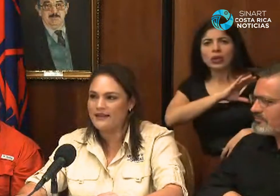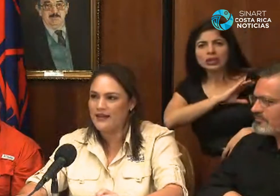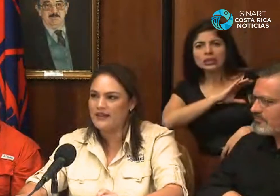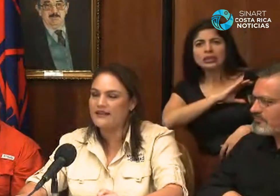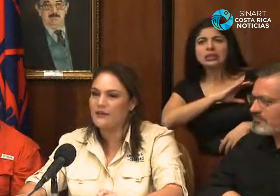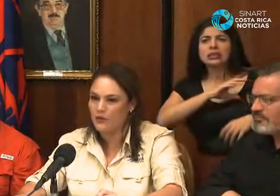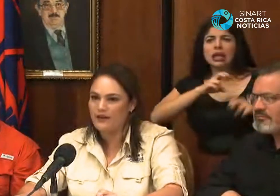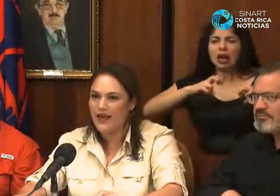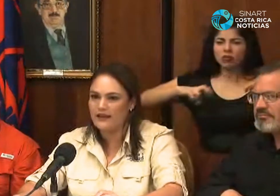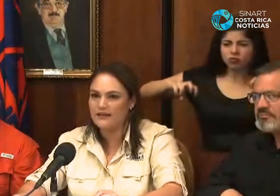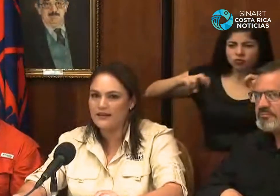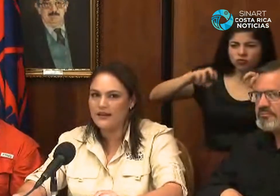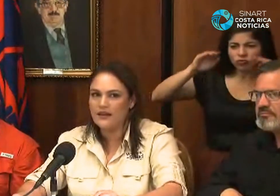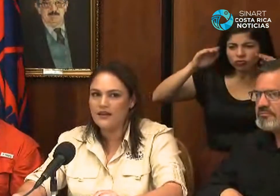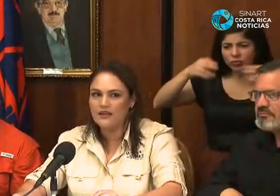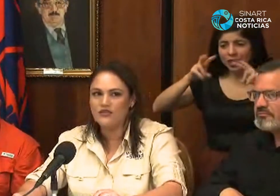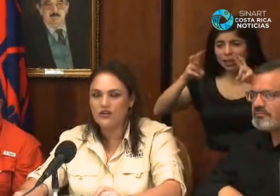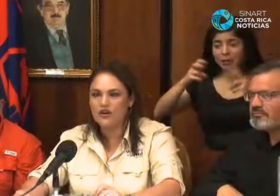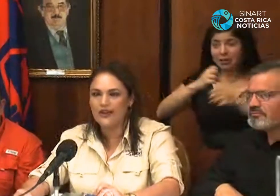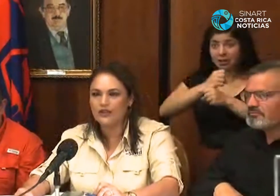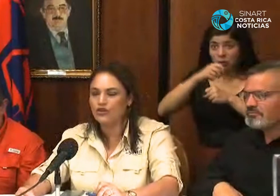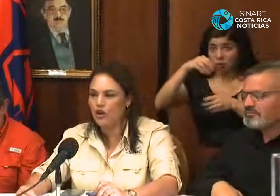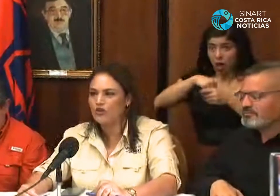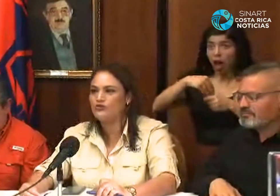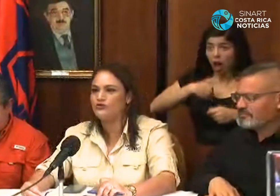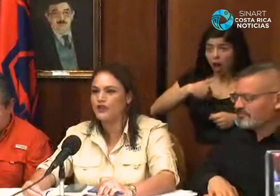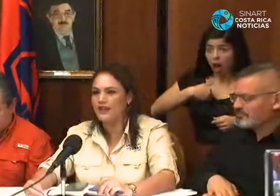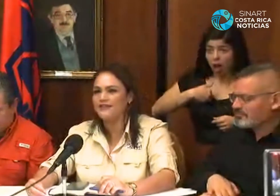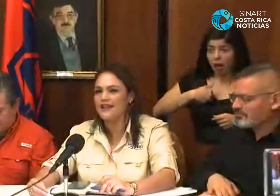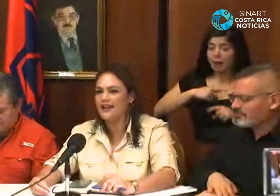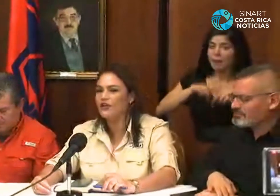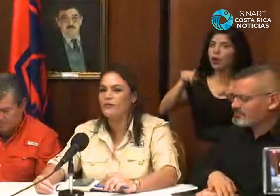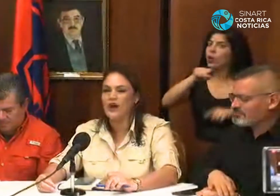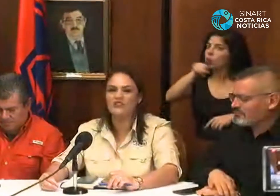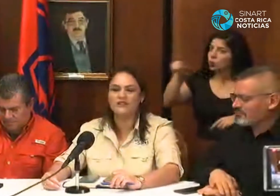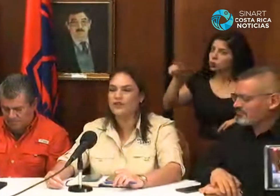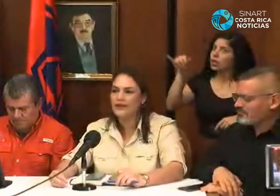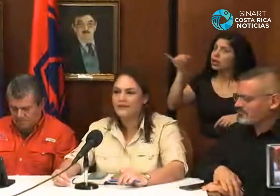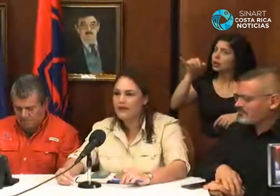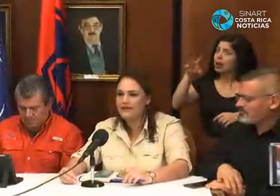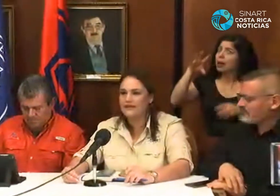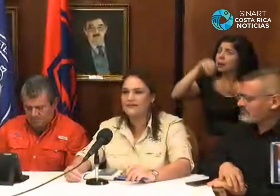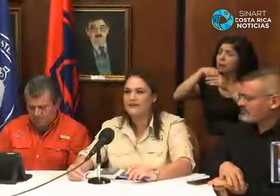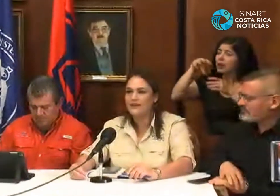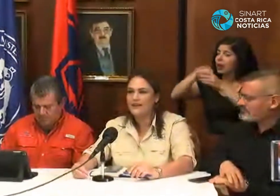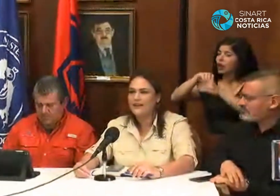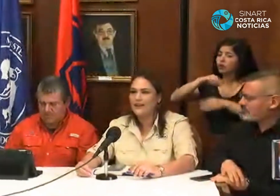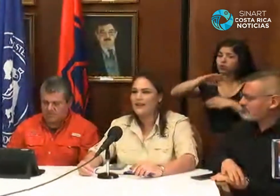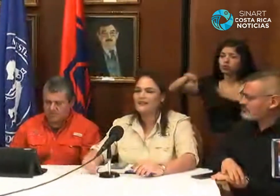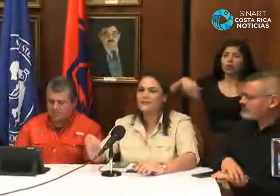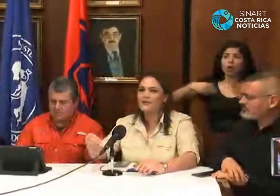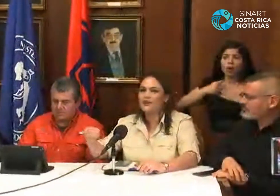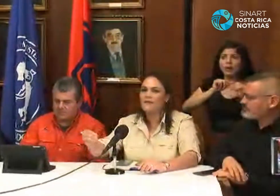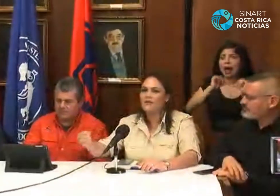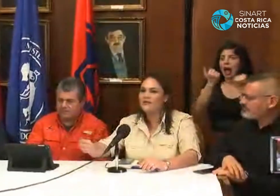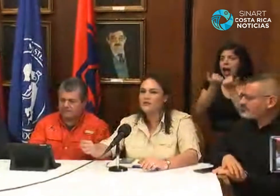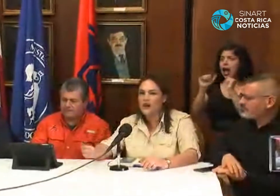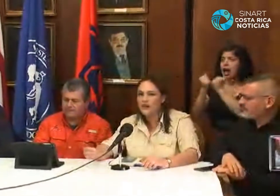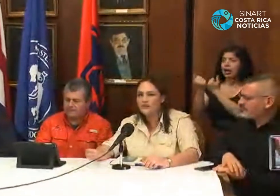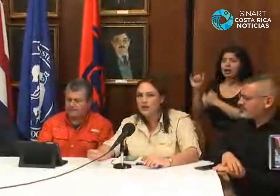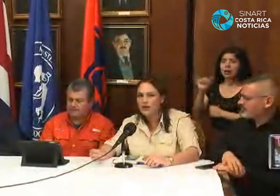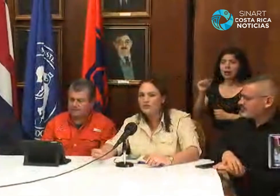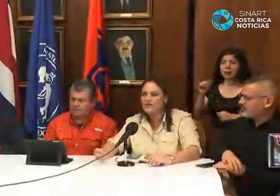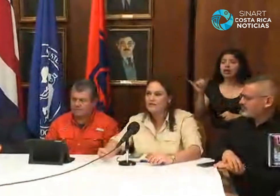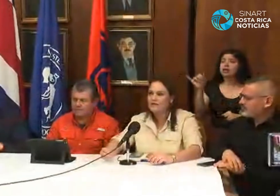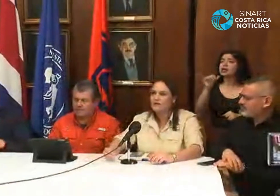una mesa de seguridad, yo creo que todos ustedes están incorporados en todas las mesas. Y así podríamos